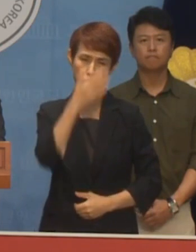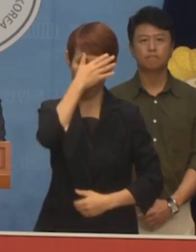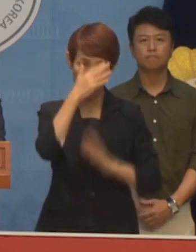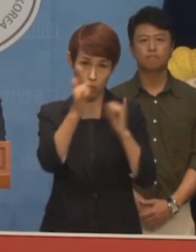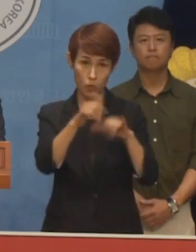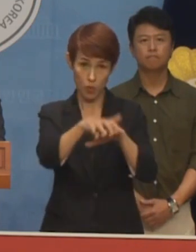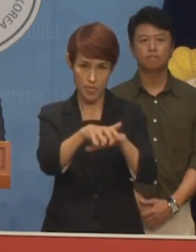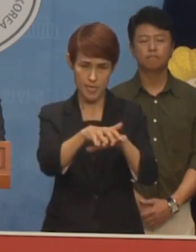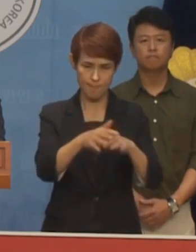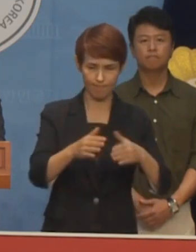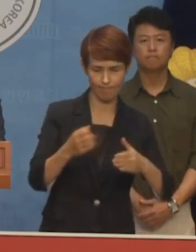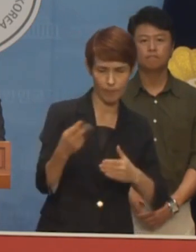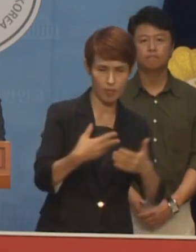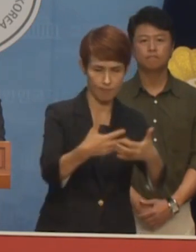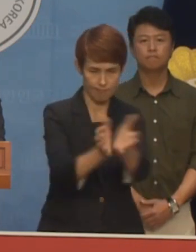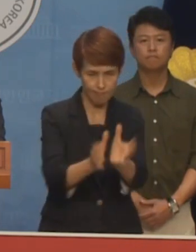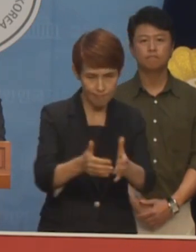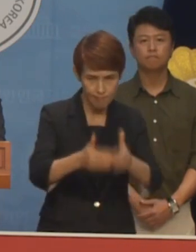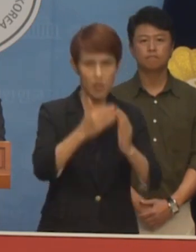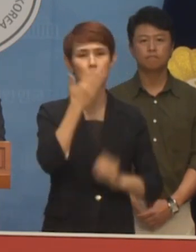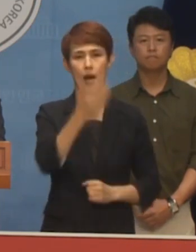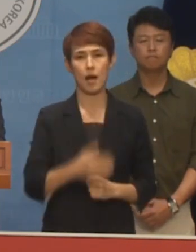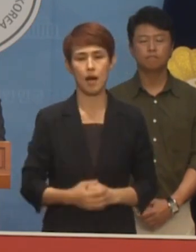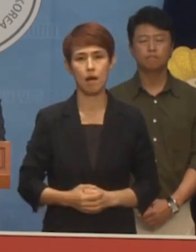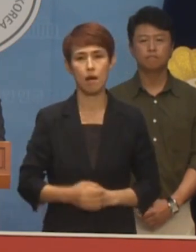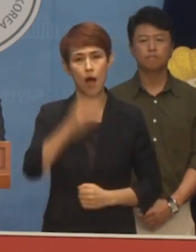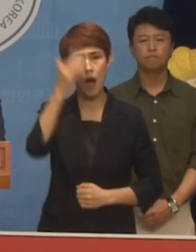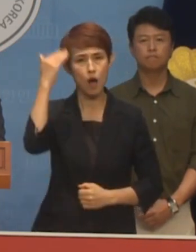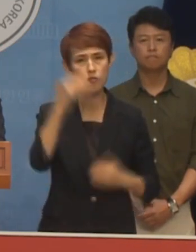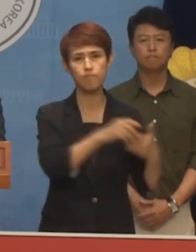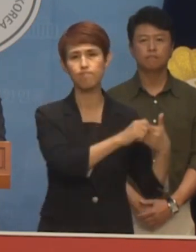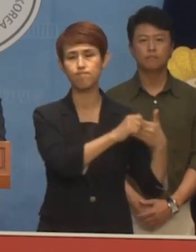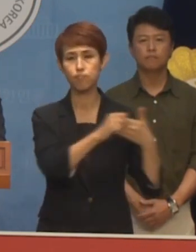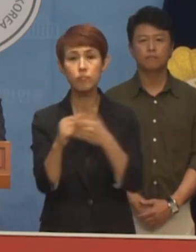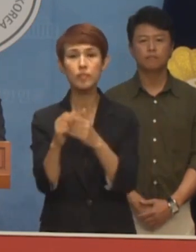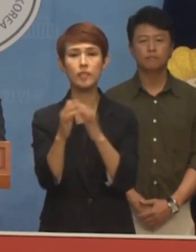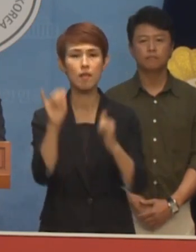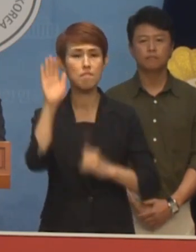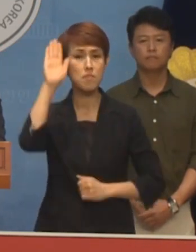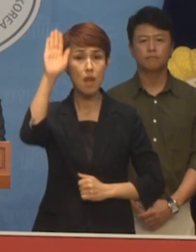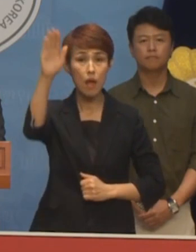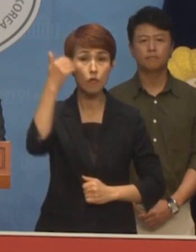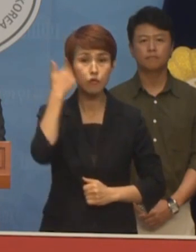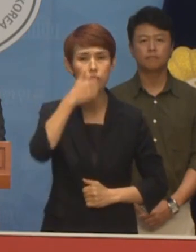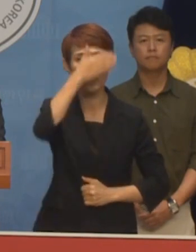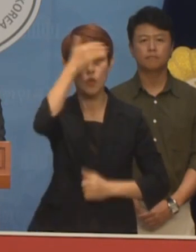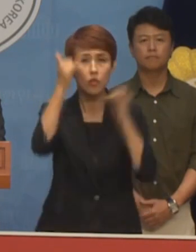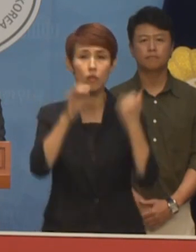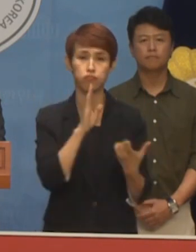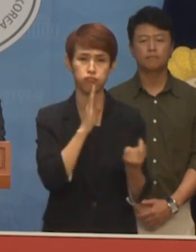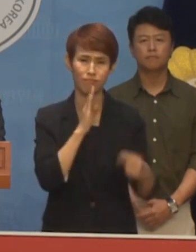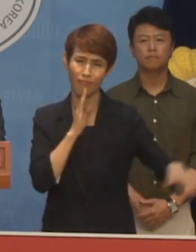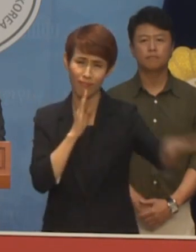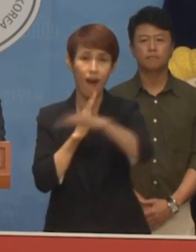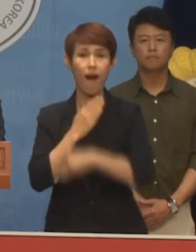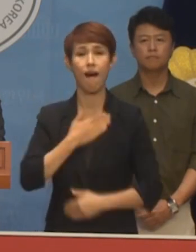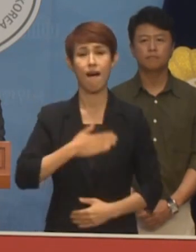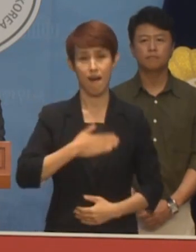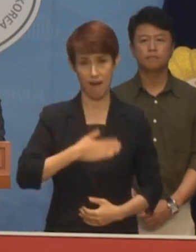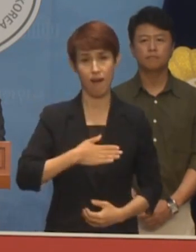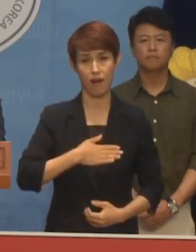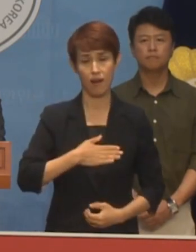재건을 이룰 수 있습니다. 대한민국을 이끌어 나갈 미래가 청년이라는 것은 누구나가 알고 있는